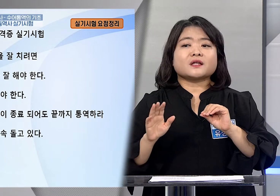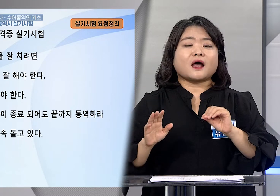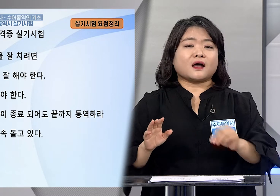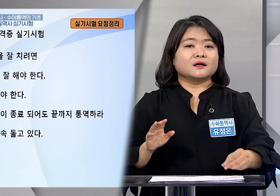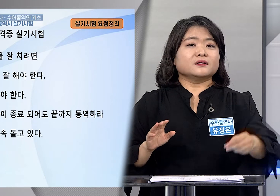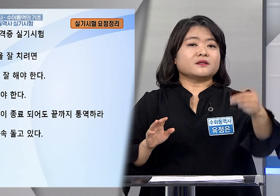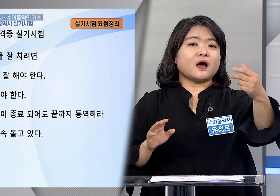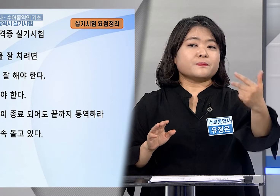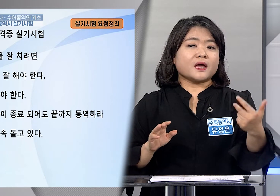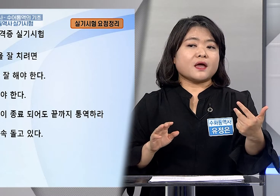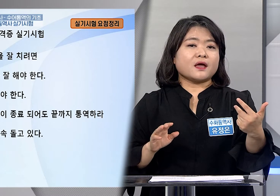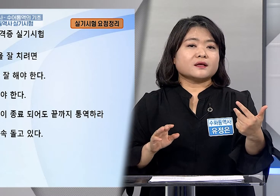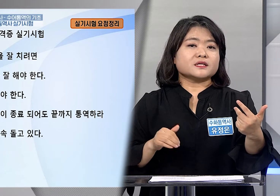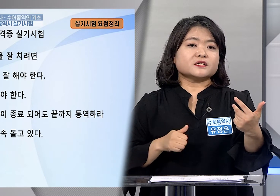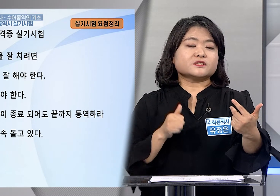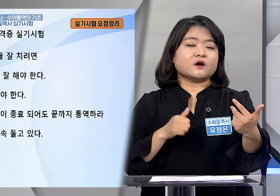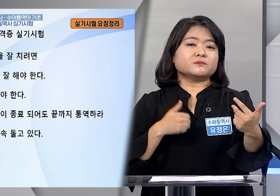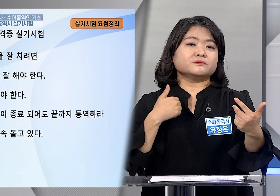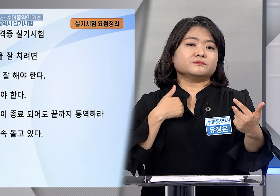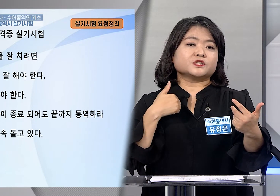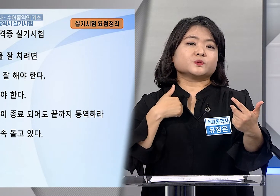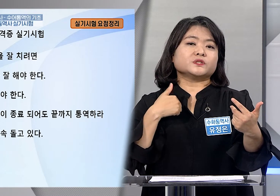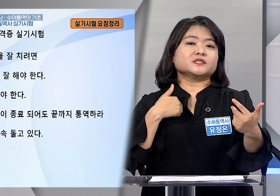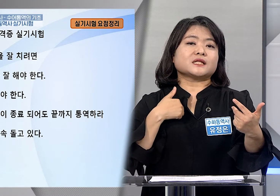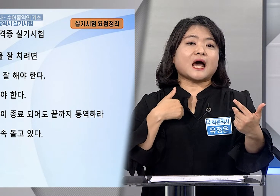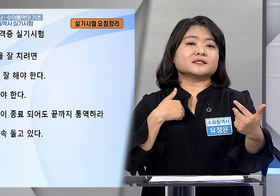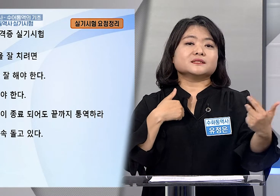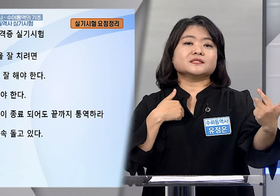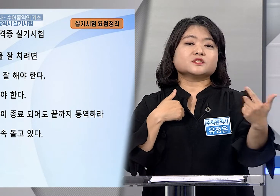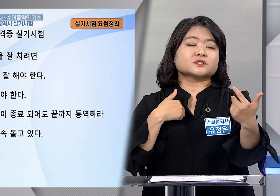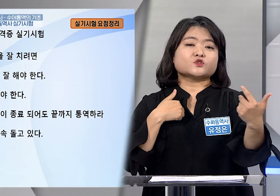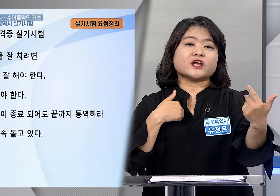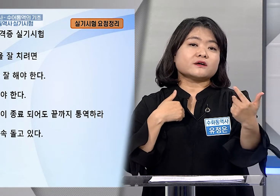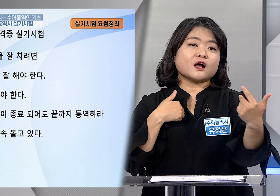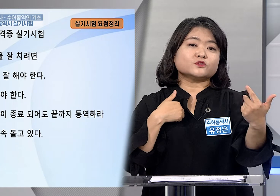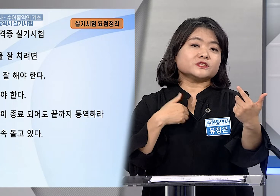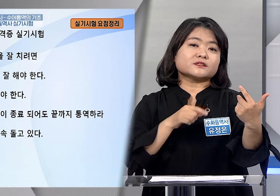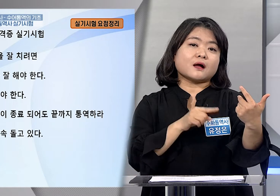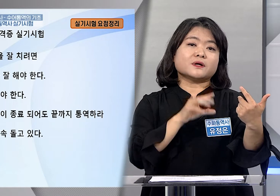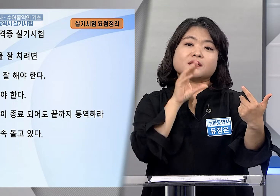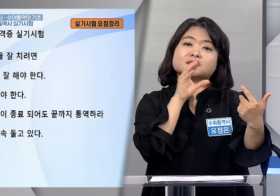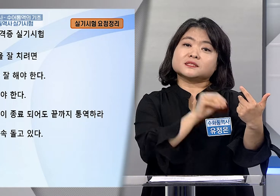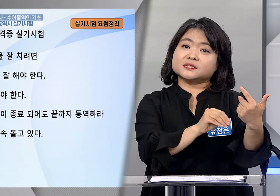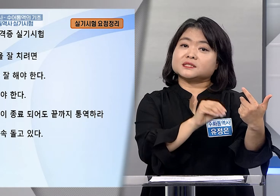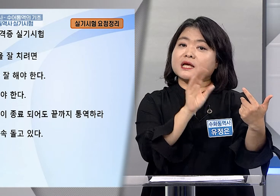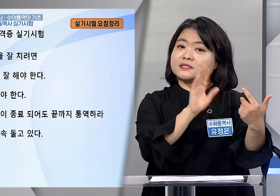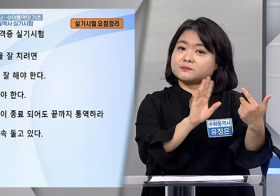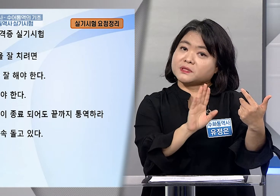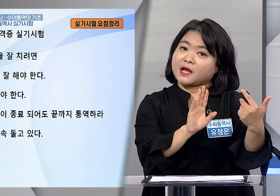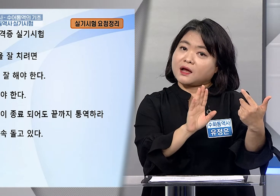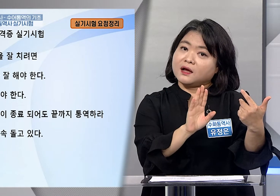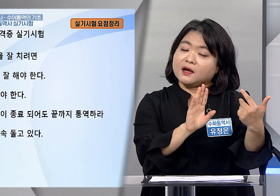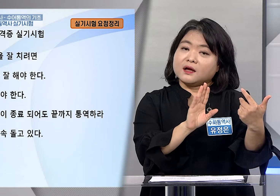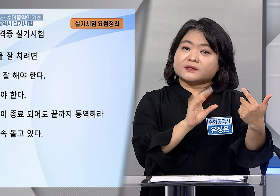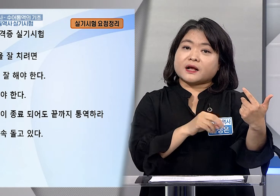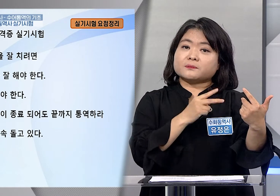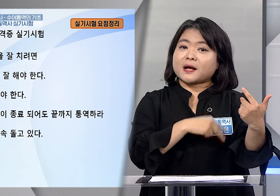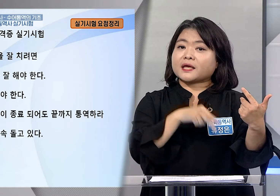아닙니다. 내 앞에 이 시험 치고 있는 나를 촬영하고 있는 카메라는 끄지지 않습니다. 내가 밖에